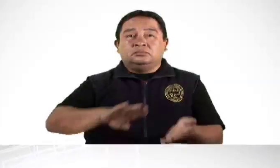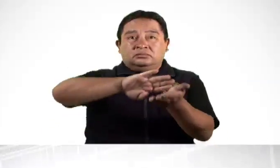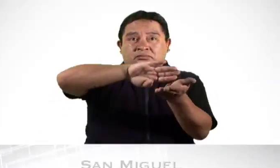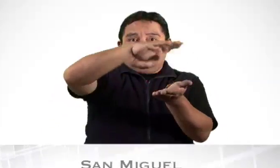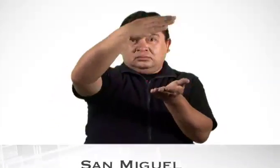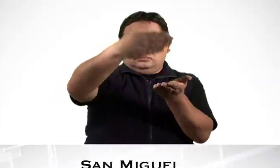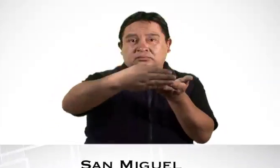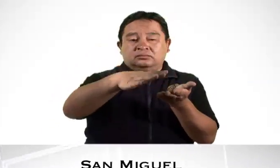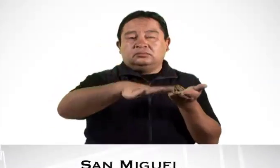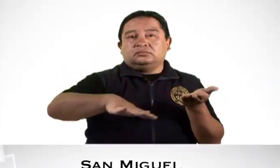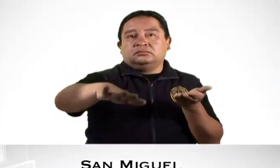San Miguel.